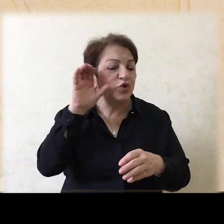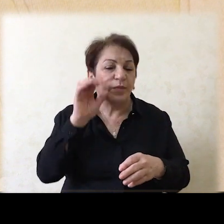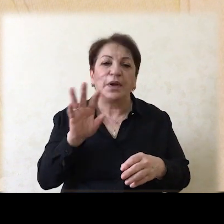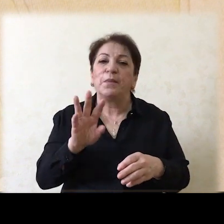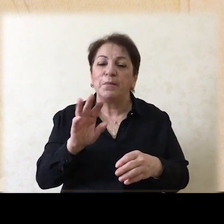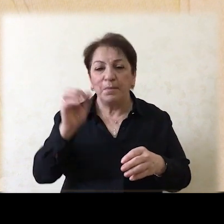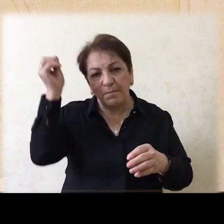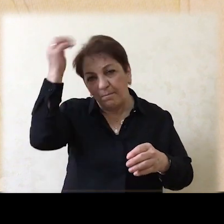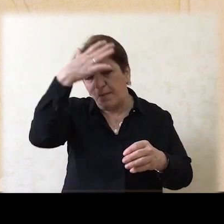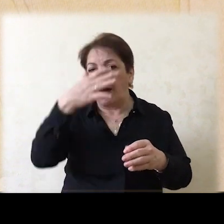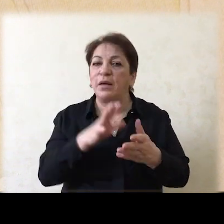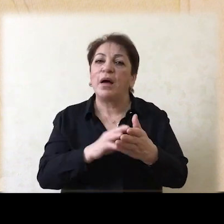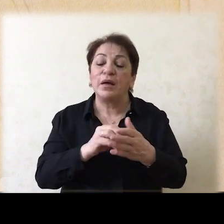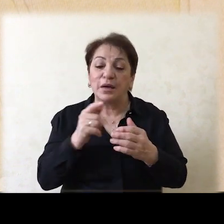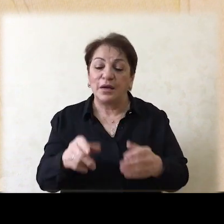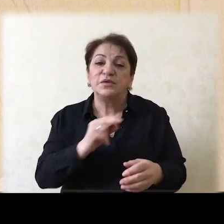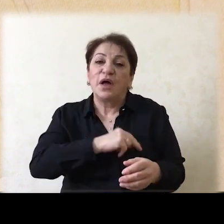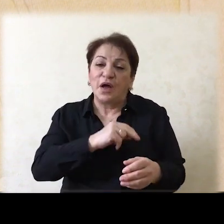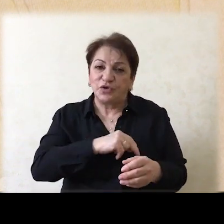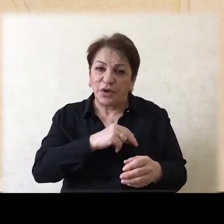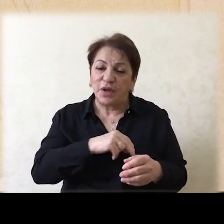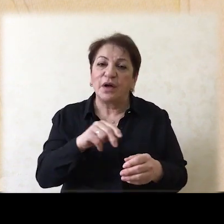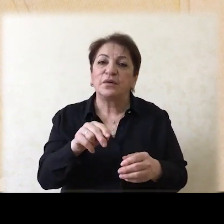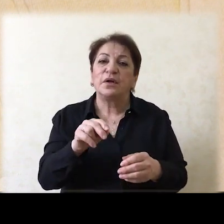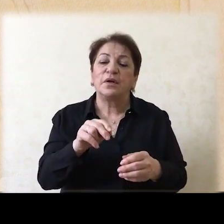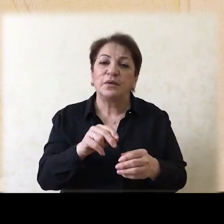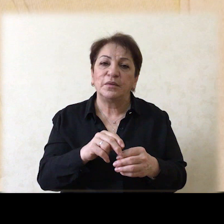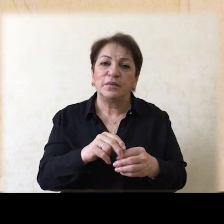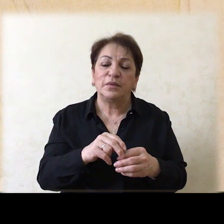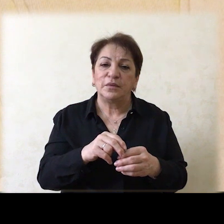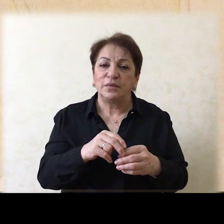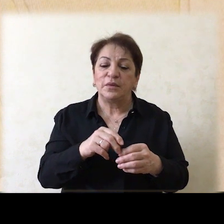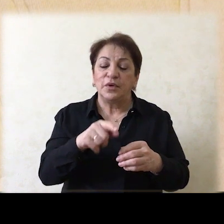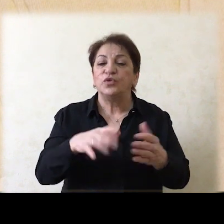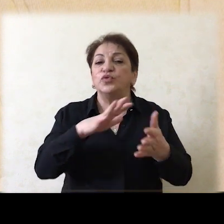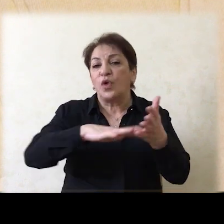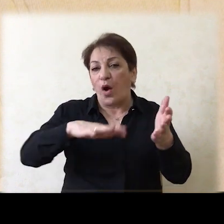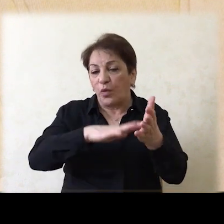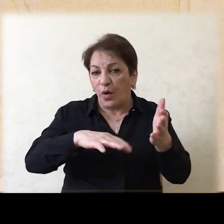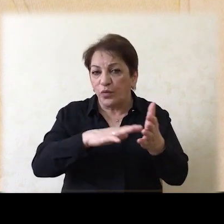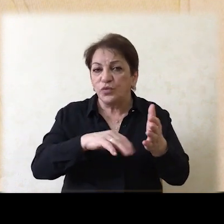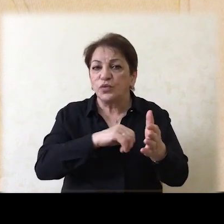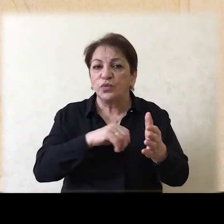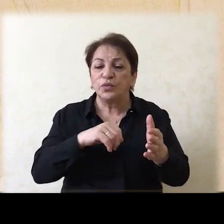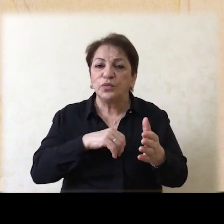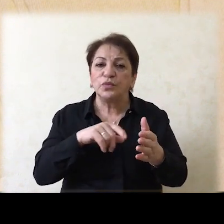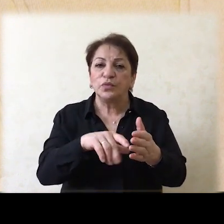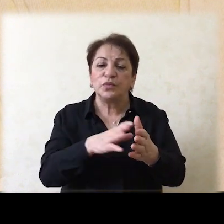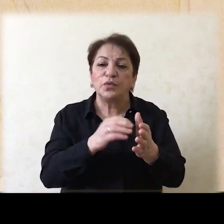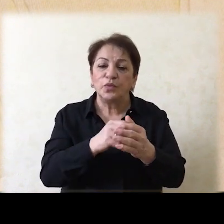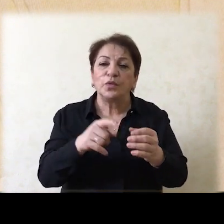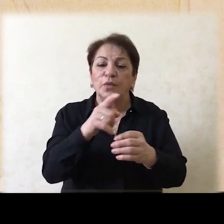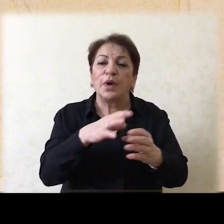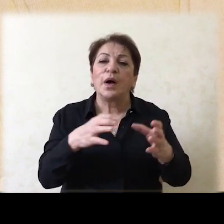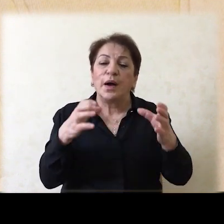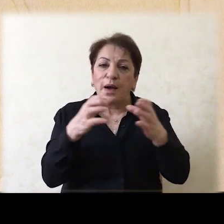լսում են Մարիային։ Եվ այս աշխատանքների դրամաբանական շարունակությունը մեր գեղեցիկ